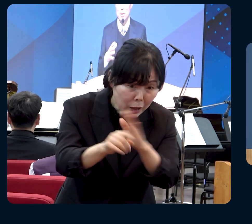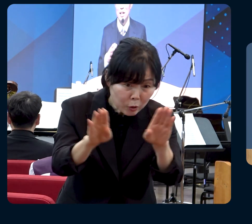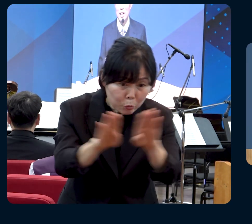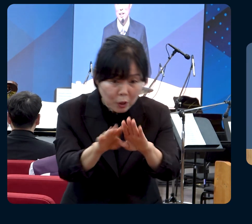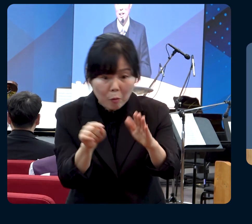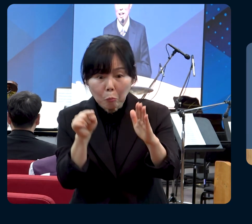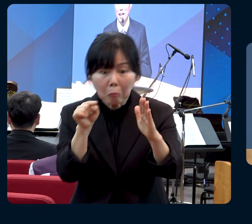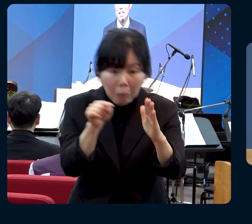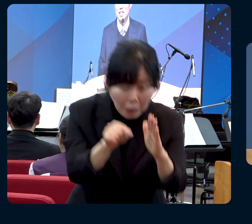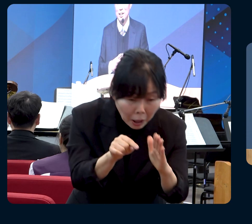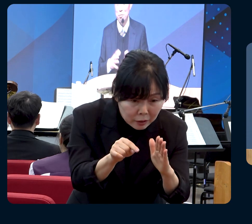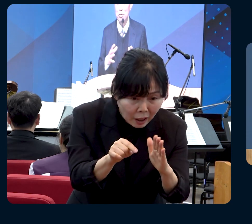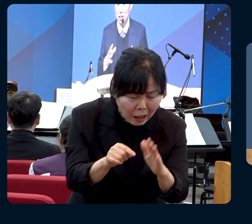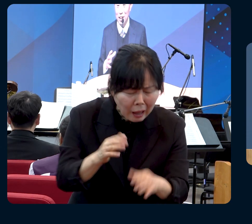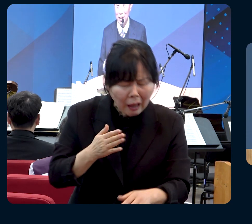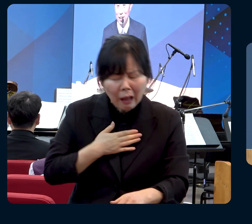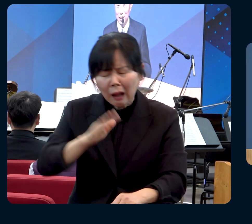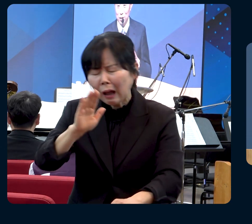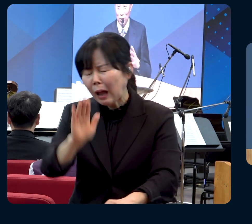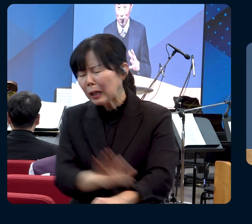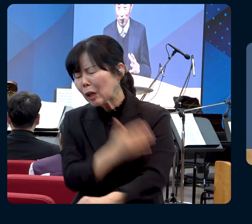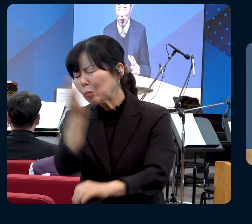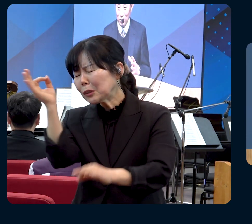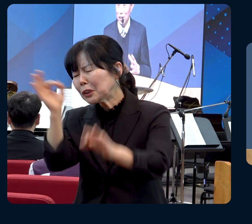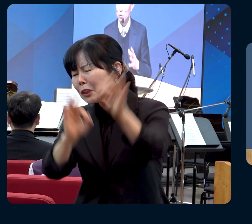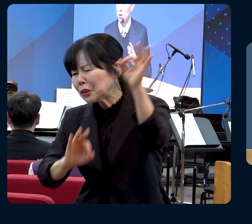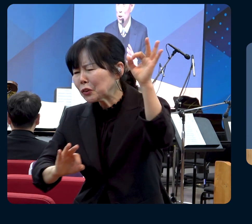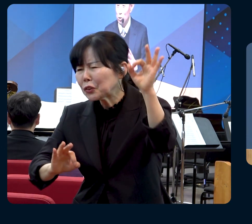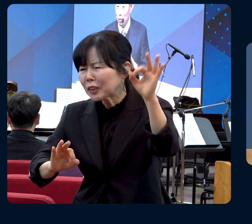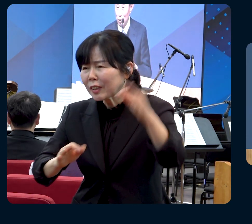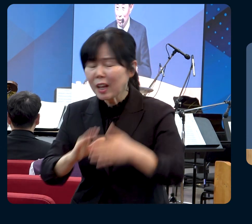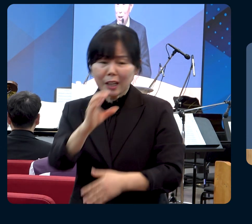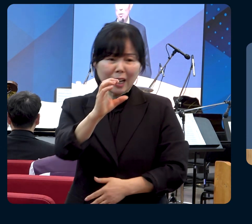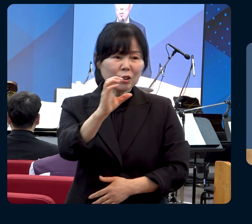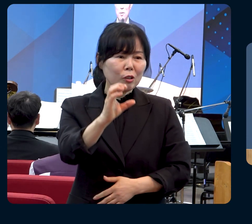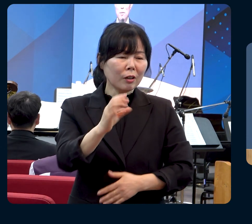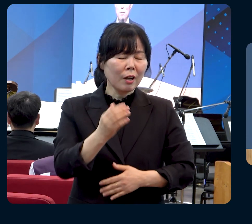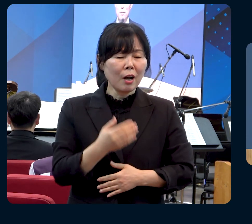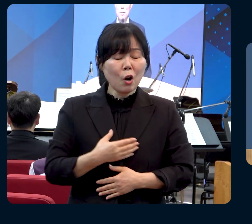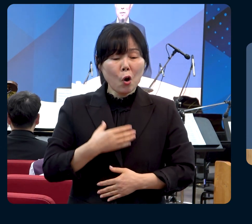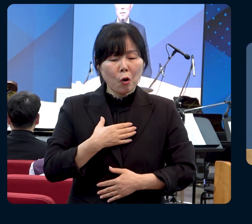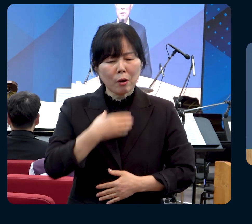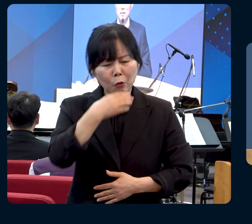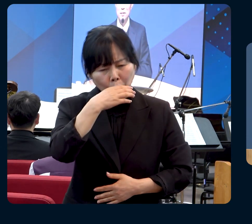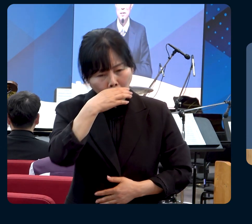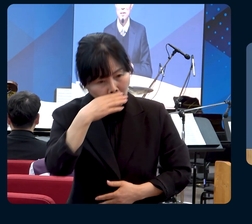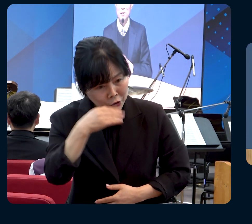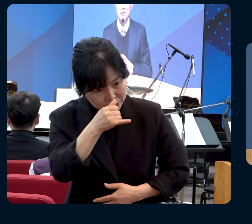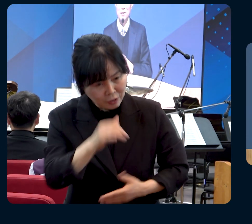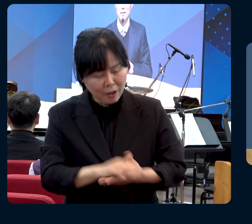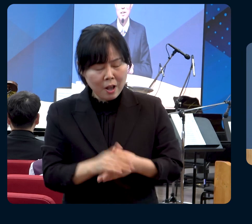천주교 미사 아시잖아요. 분위기 경건하고 조용하고.